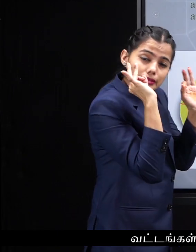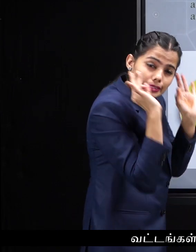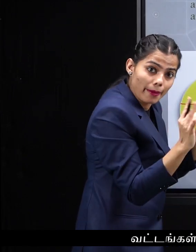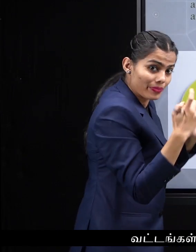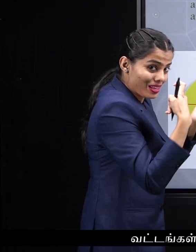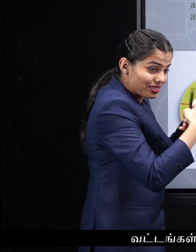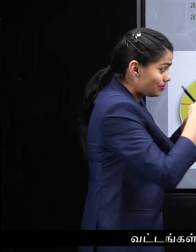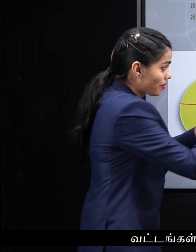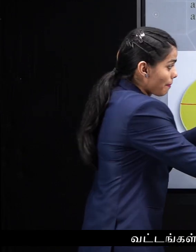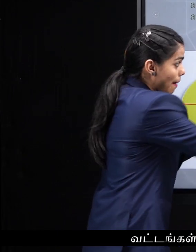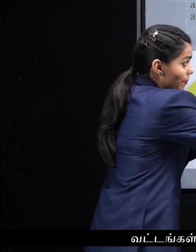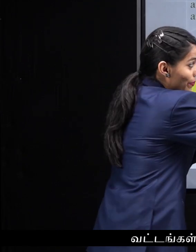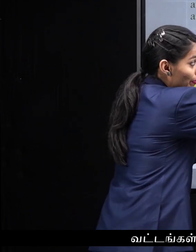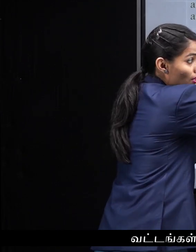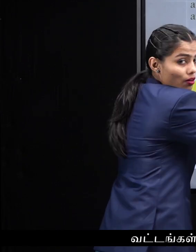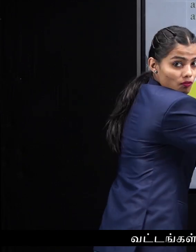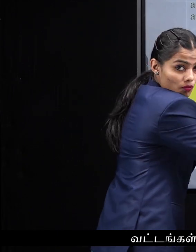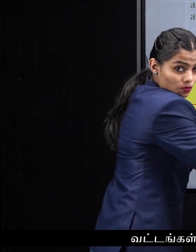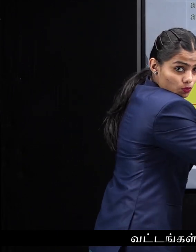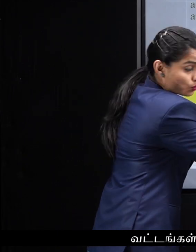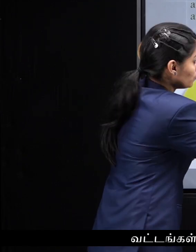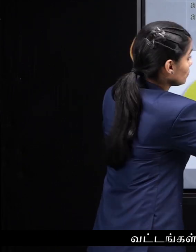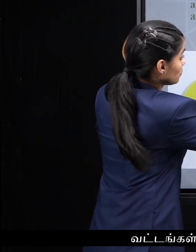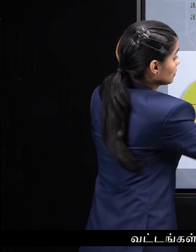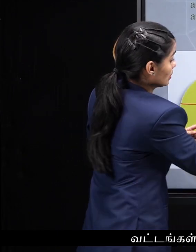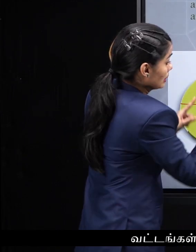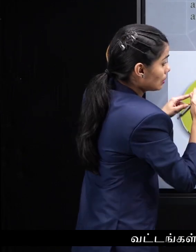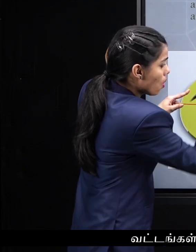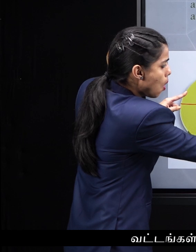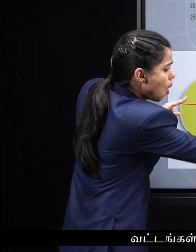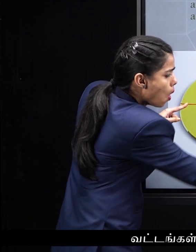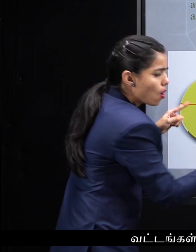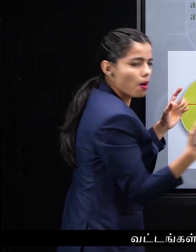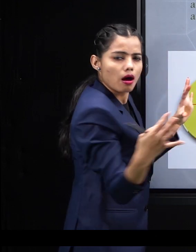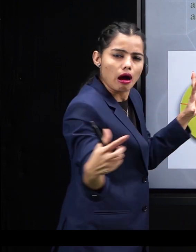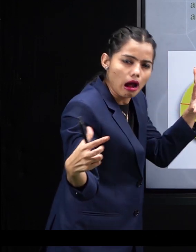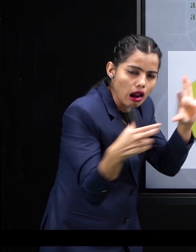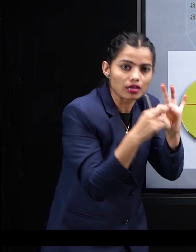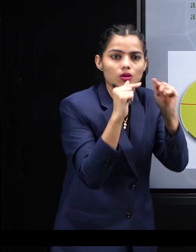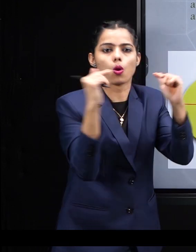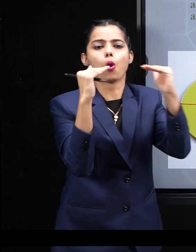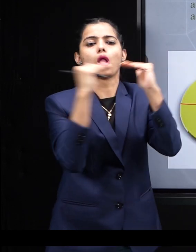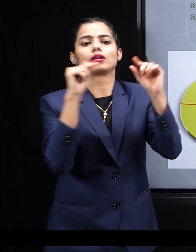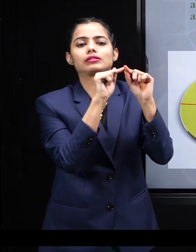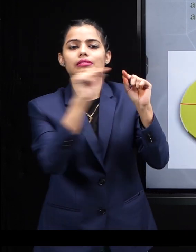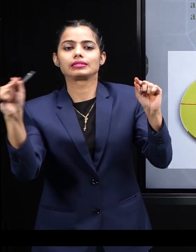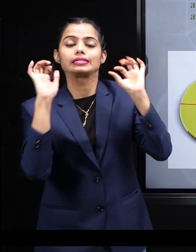வட்டங்கள் ஒரே மாதிரியாக இருப்பதால் கோட்பாடுகள் 6 மற்றும் 7ஐ பயன்படுத்தி அதை சொல்லலாம்.